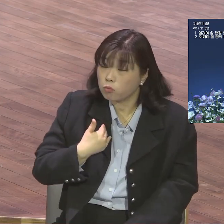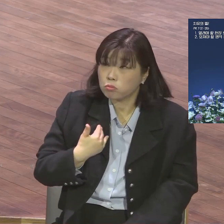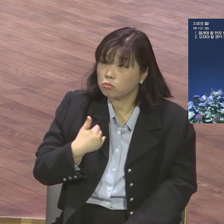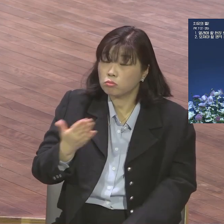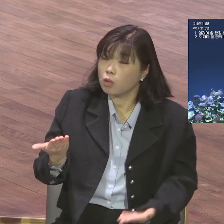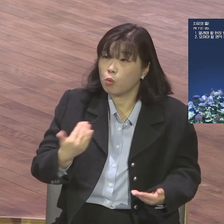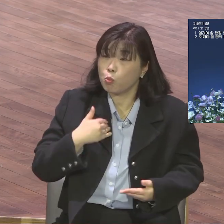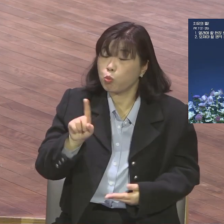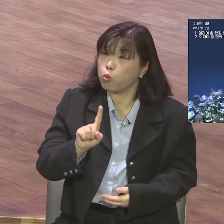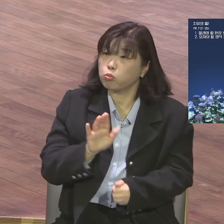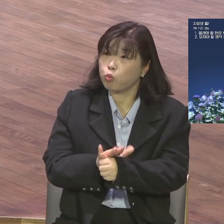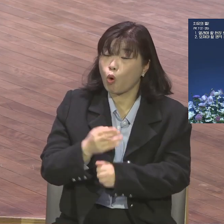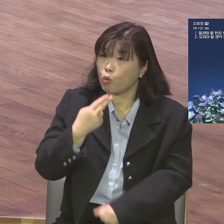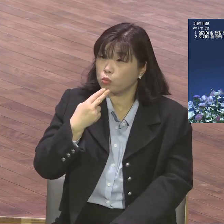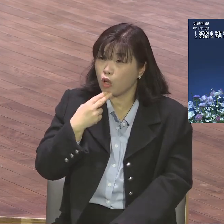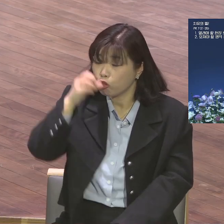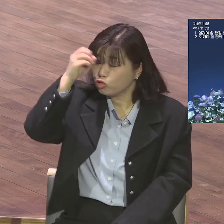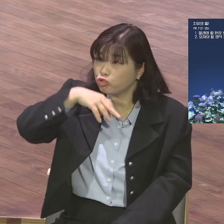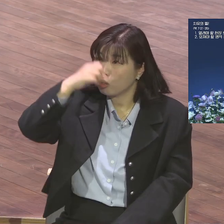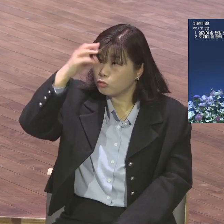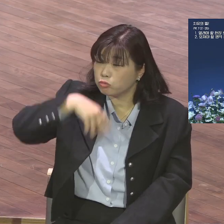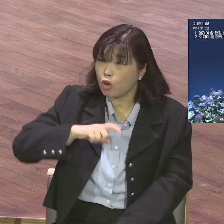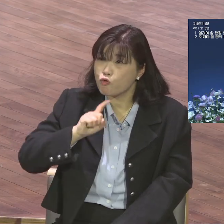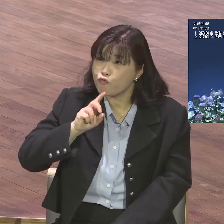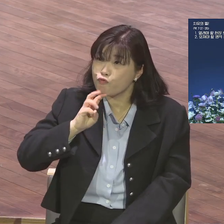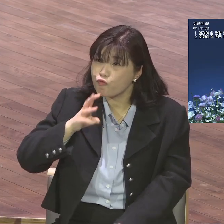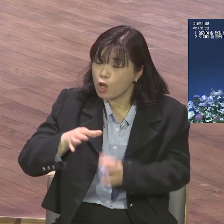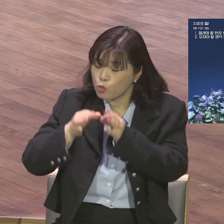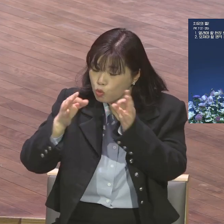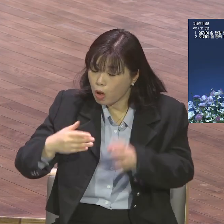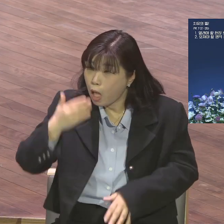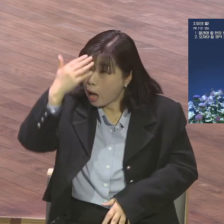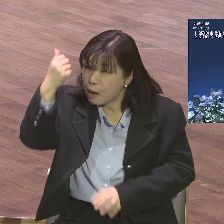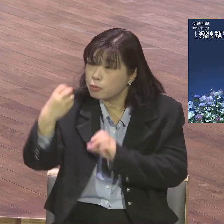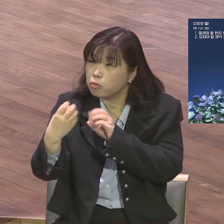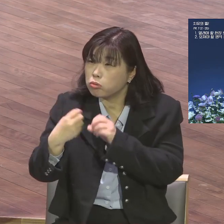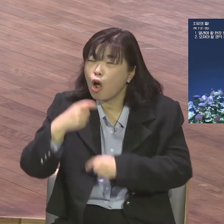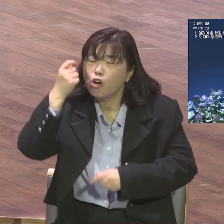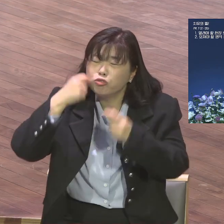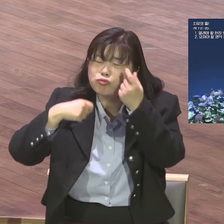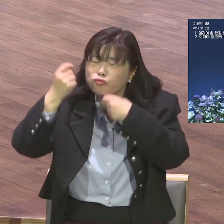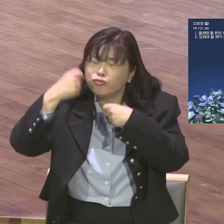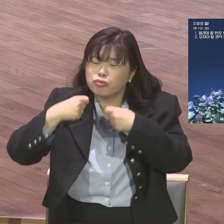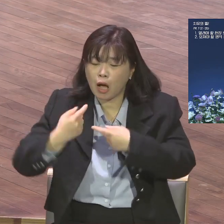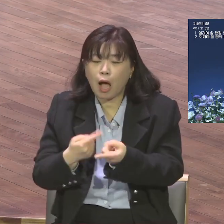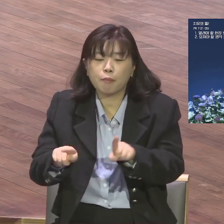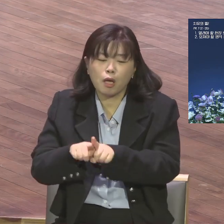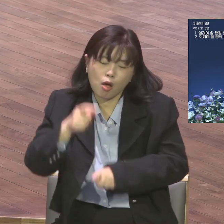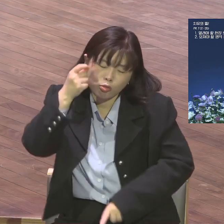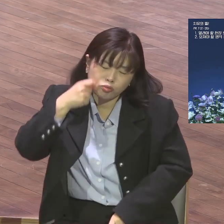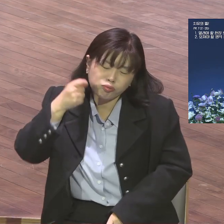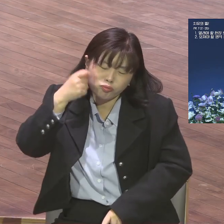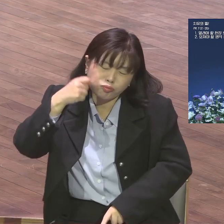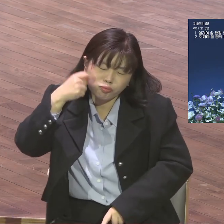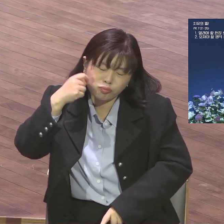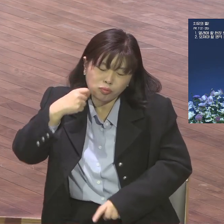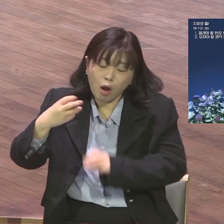같이 울었어요. 할아버지의 아픔을 이 아이가 함께 공감하며 울었다는 거죠.